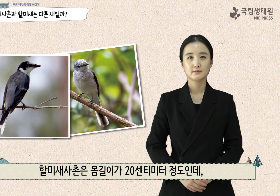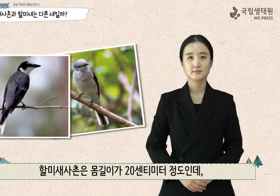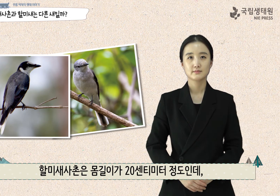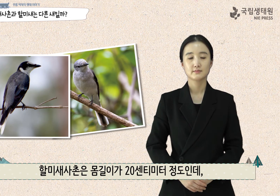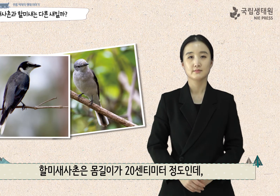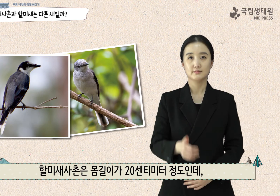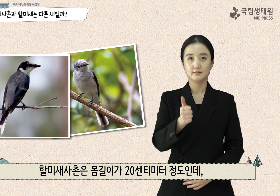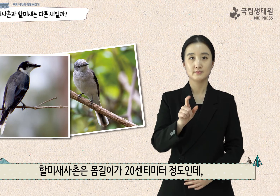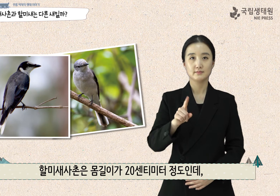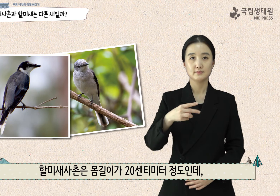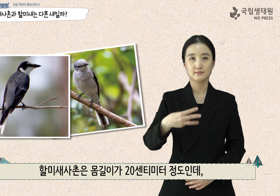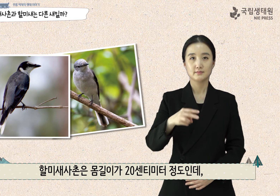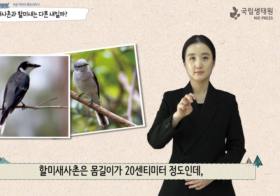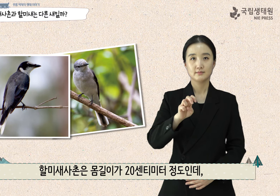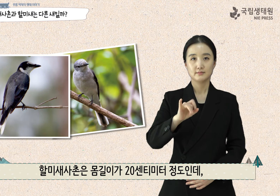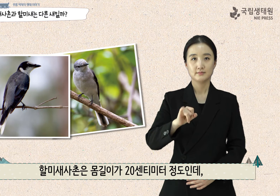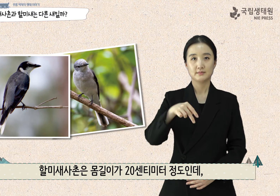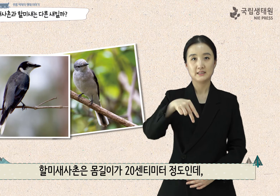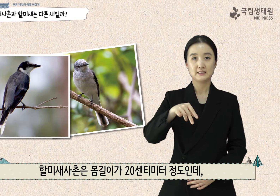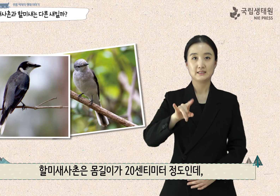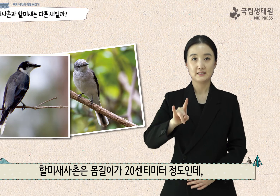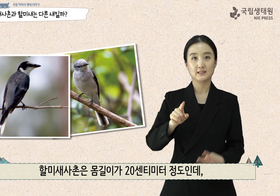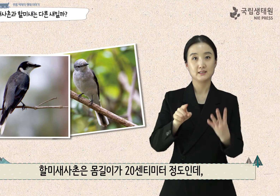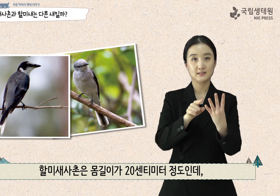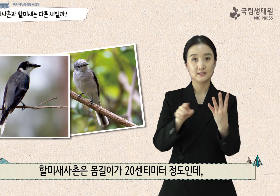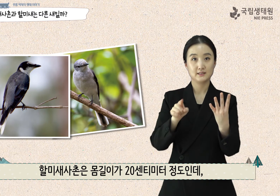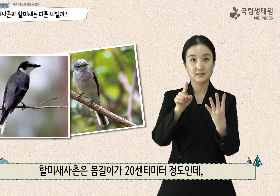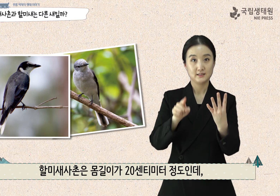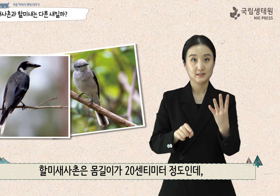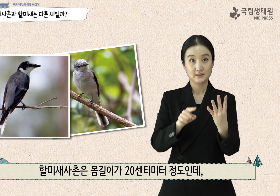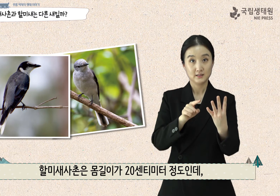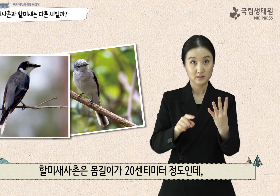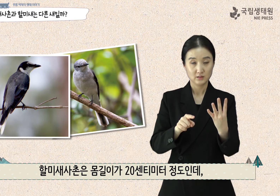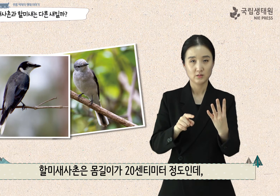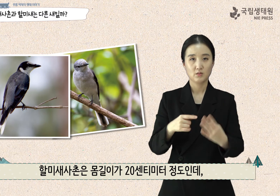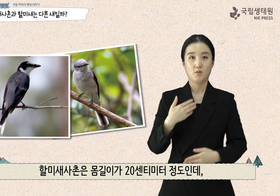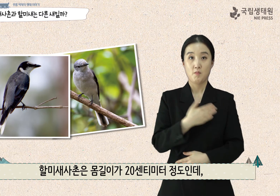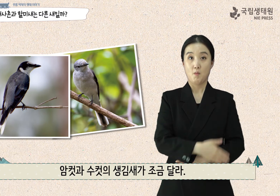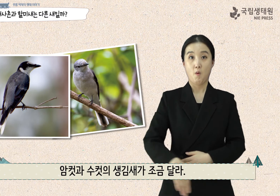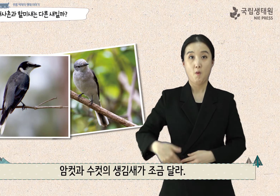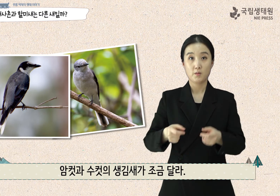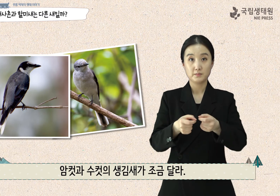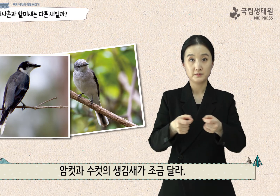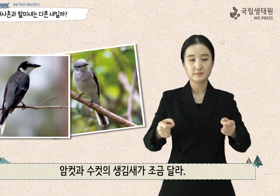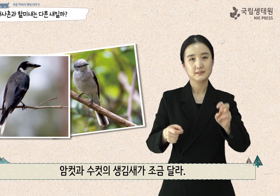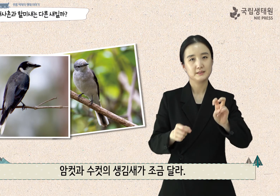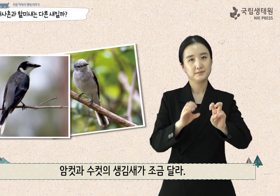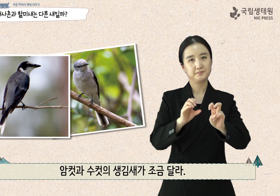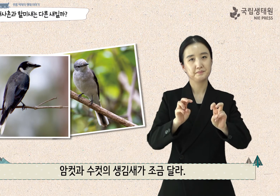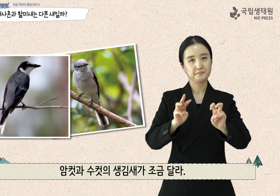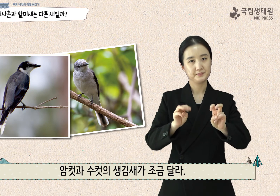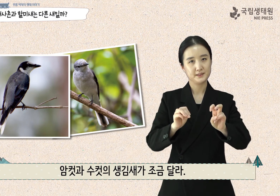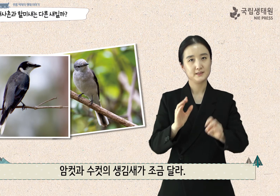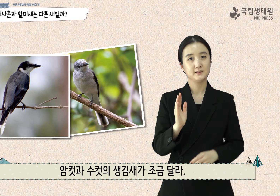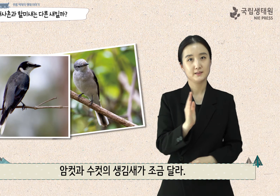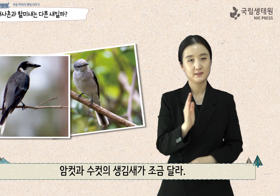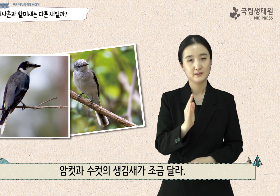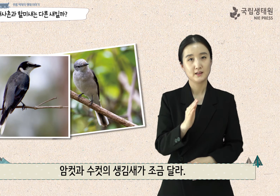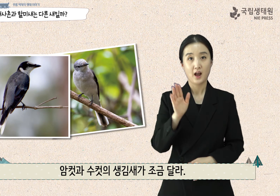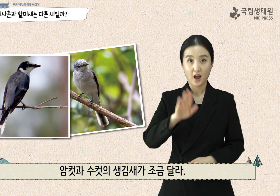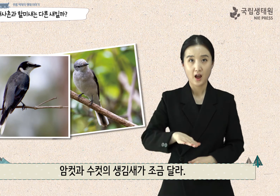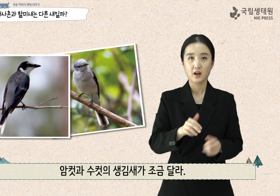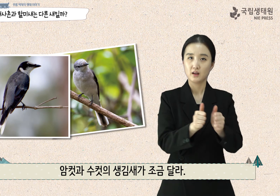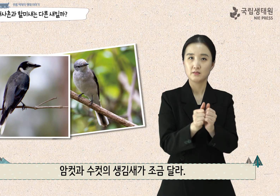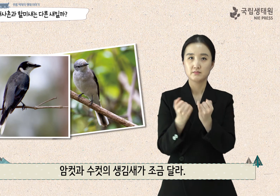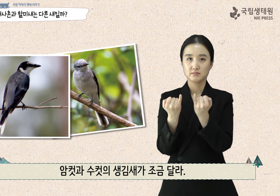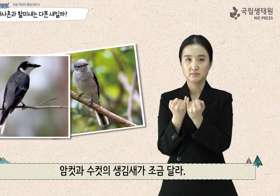할미새 사촌은 몸길이가 20cm 정도인데 암컷과 수컷의 생김새가 조금